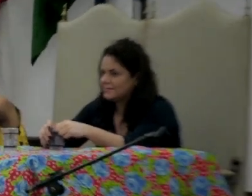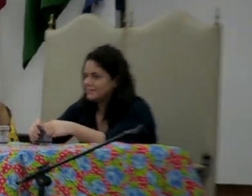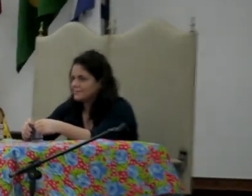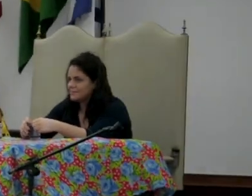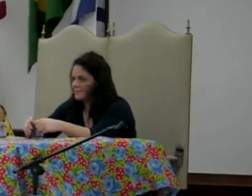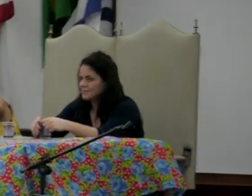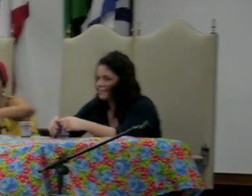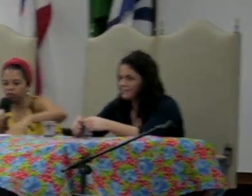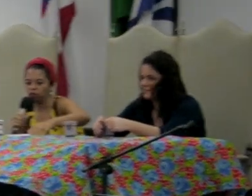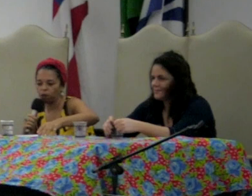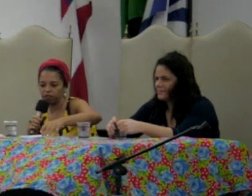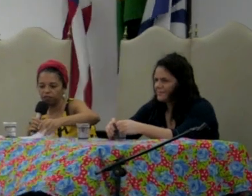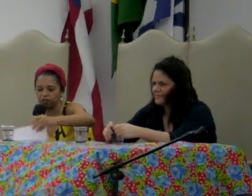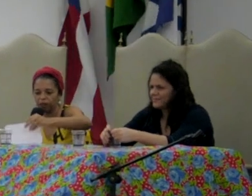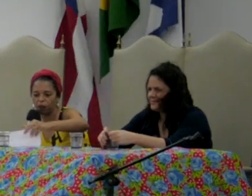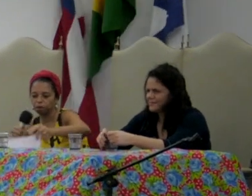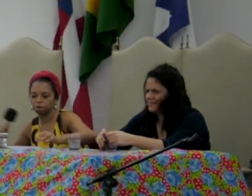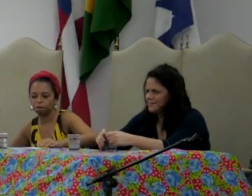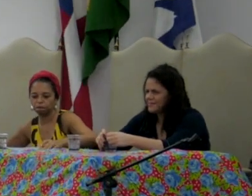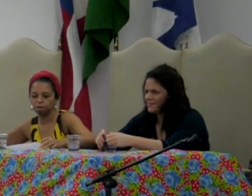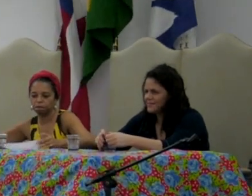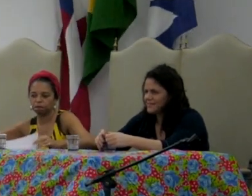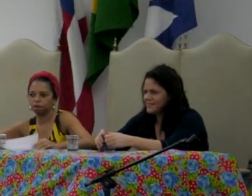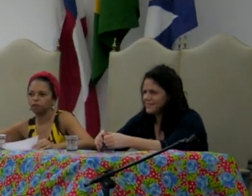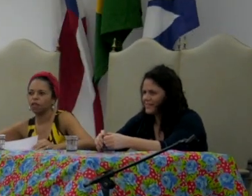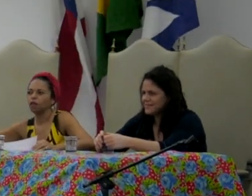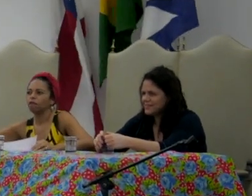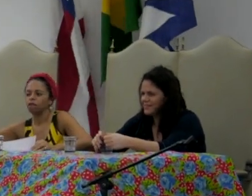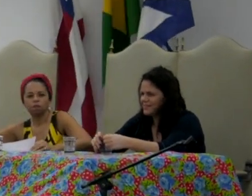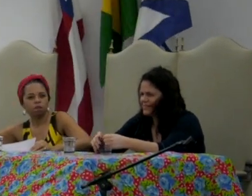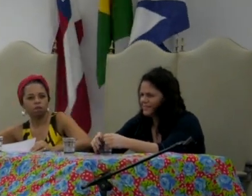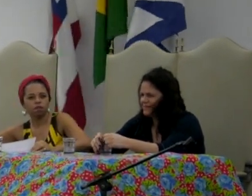Paim e Julián e Lopes, tá bom?